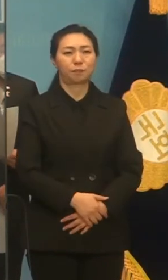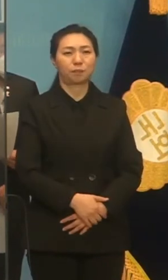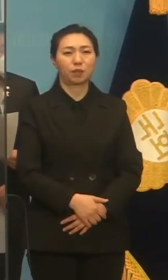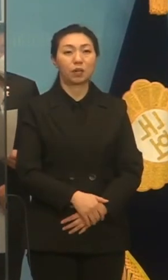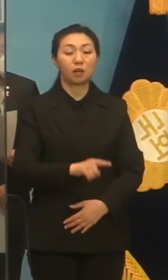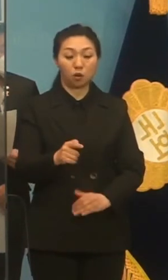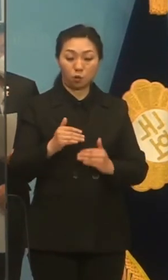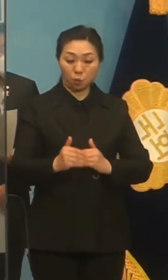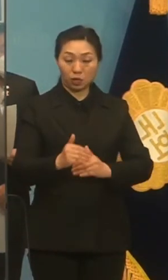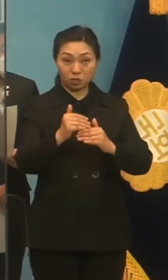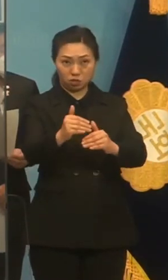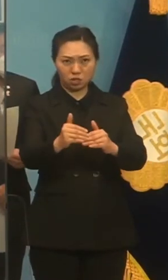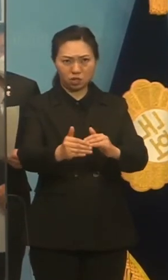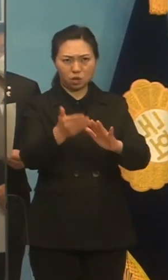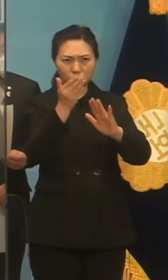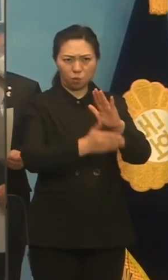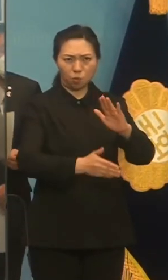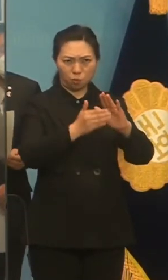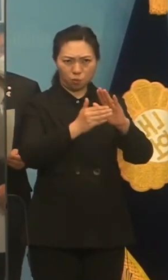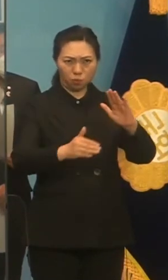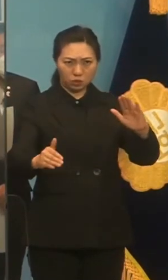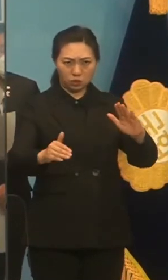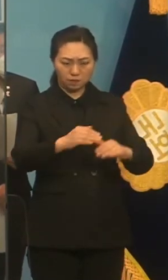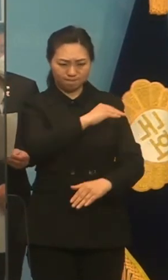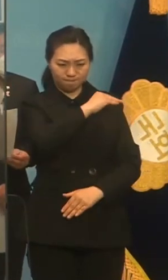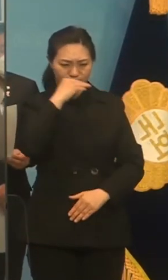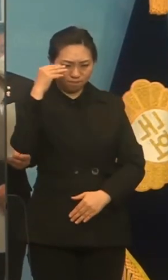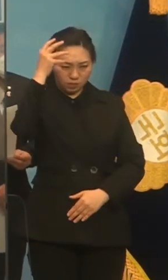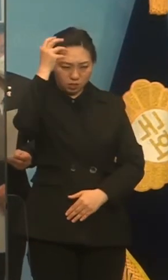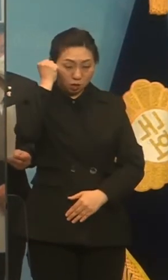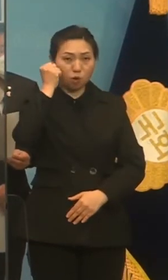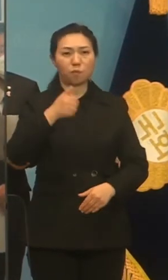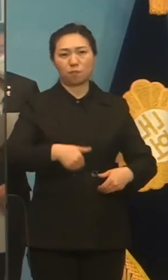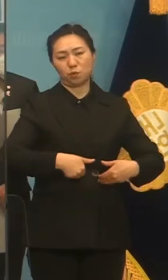최선으로 울 국민들께 이지 대한 활용해라